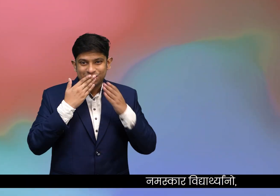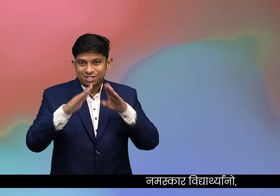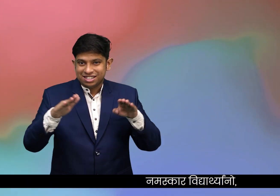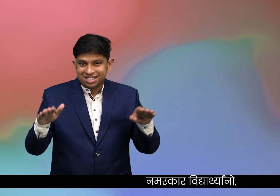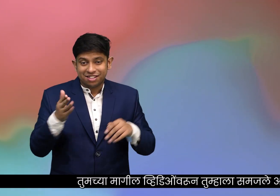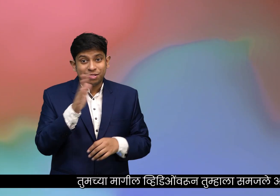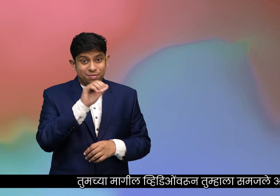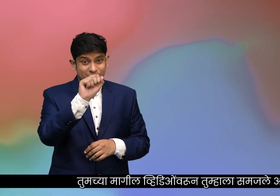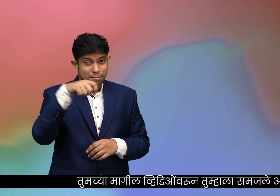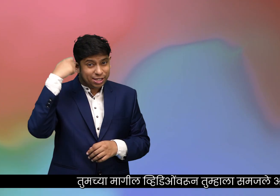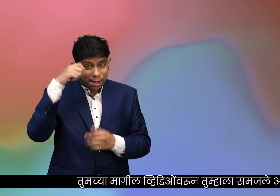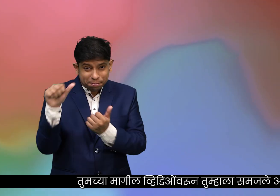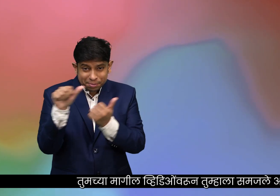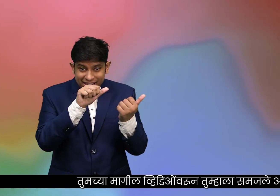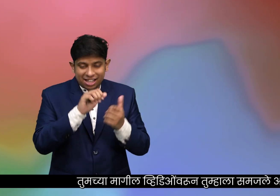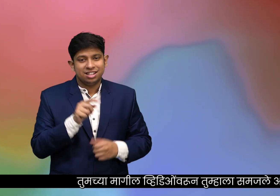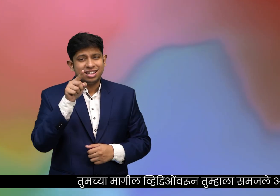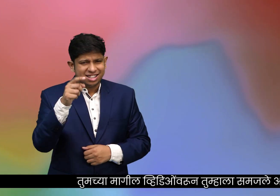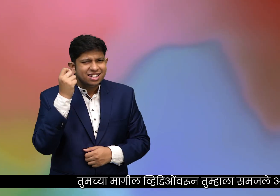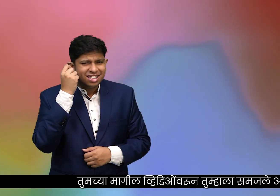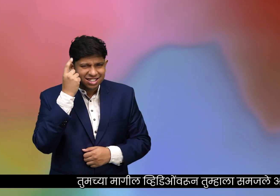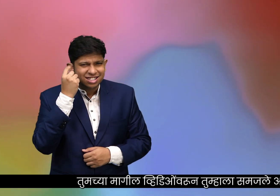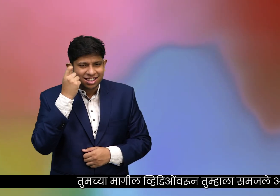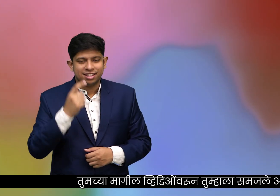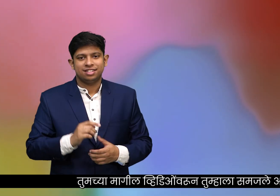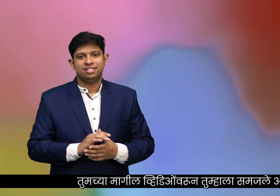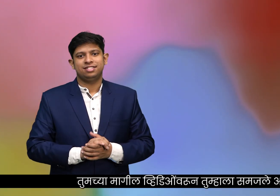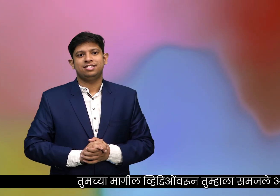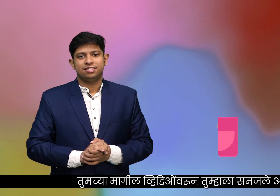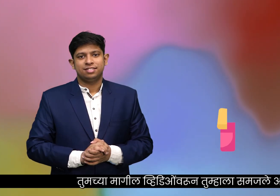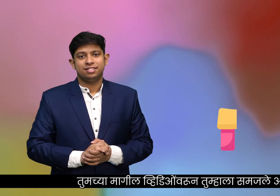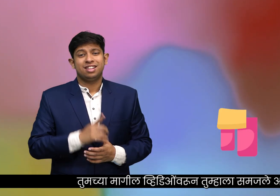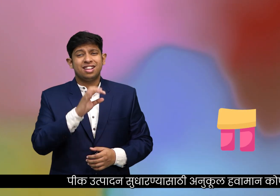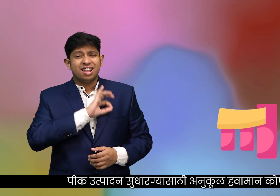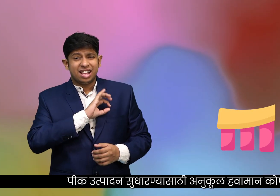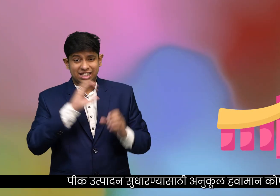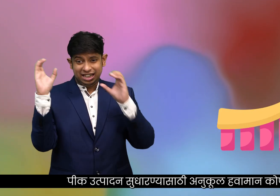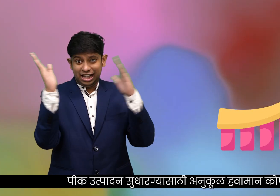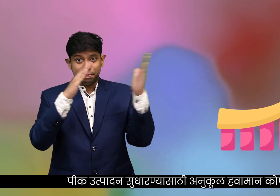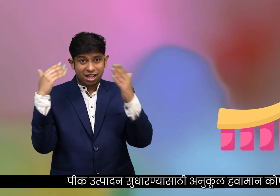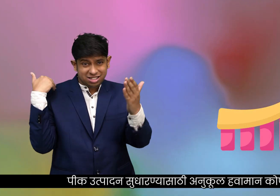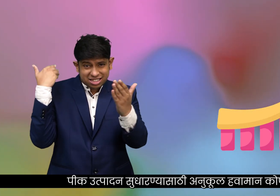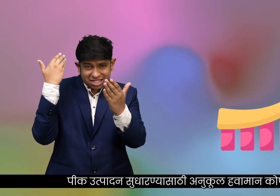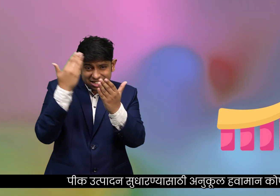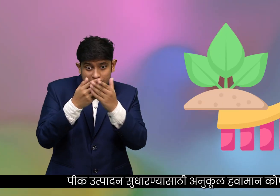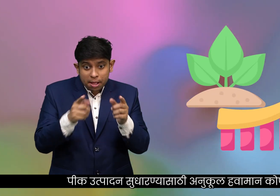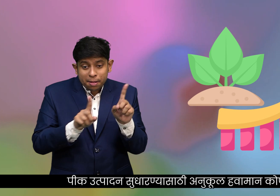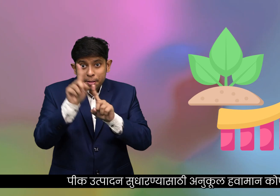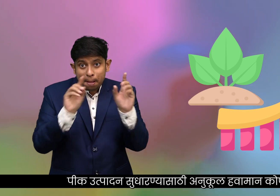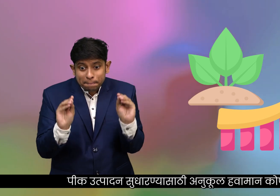विद्यार्थ्यांनो, तुमच्या मागील व्हिडिओंवर तुम्हाला समजले असेल आहे की पीक उत्पादन सुधारण्यासाठी